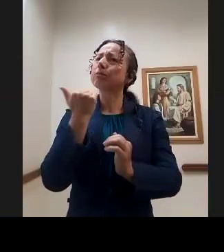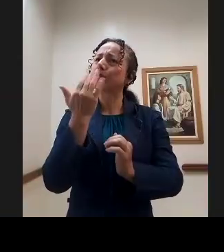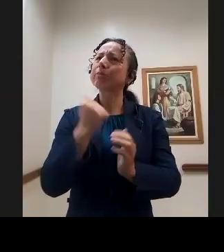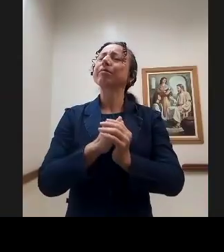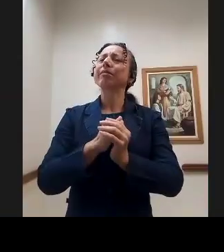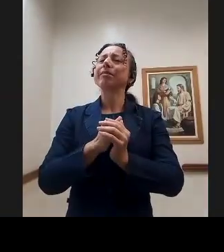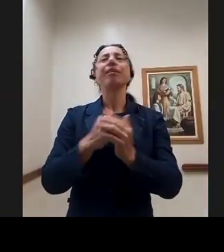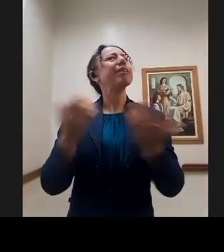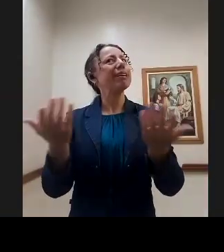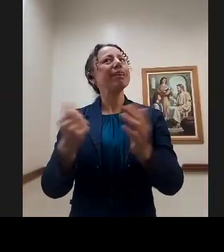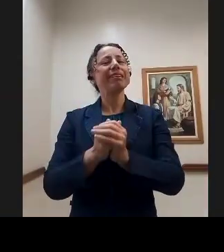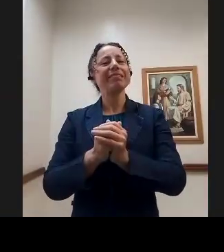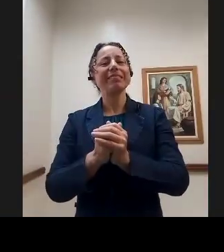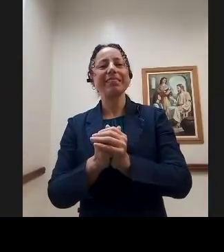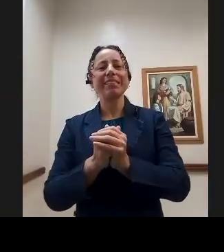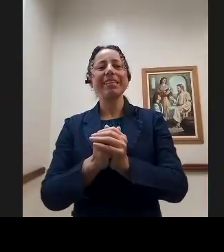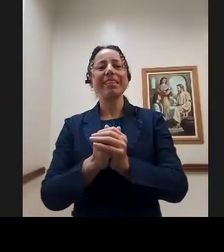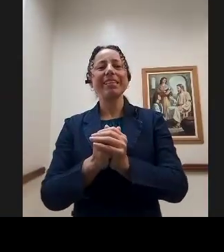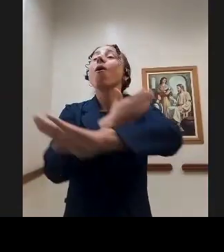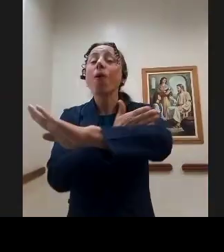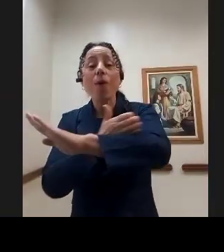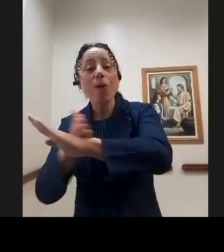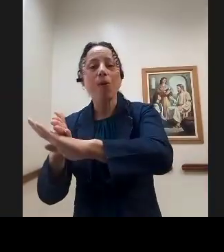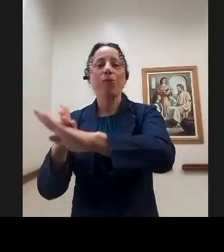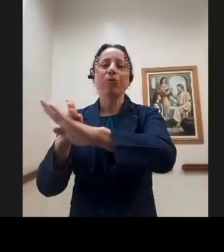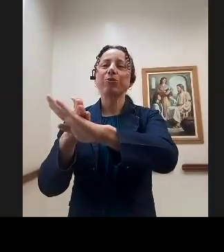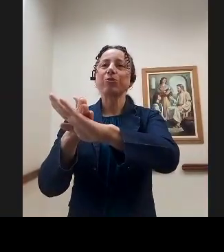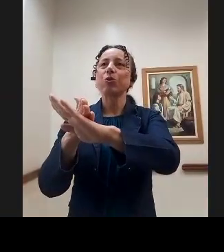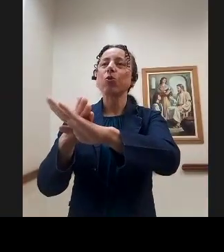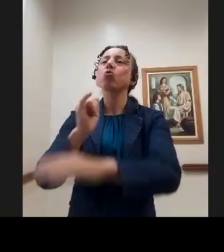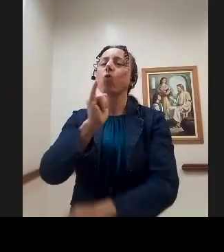Então, eu sei também que pelas nossas ações,